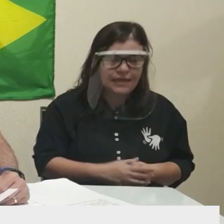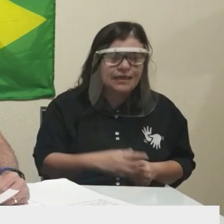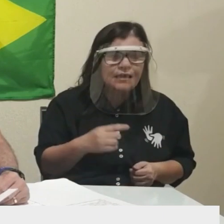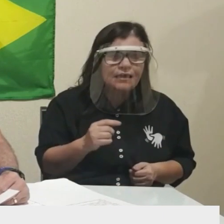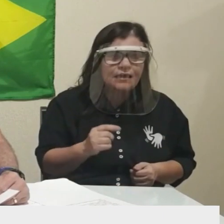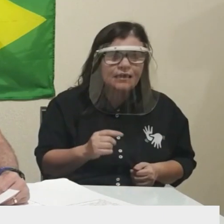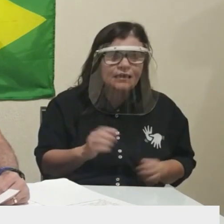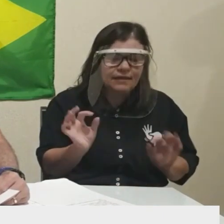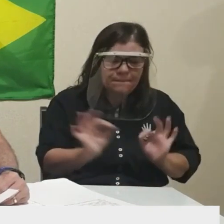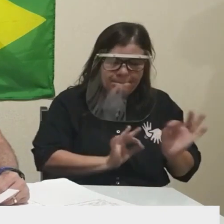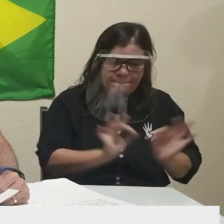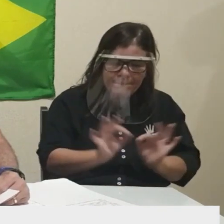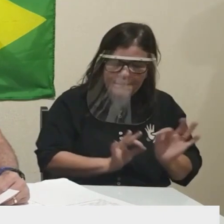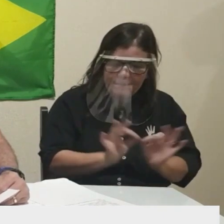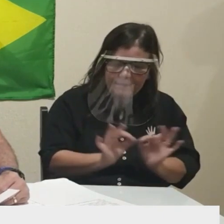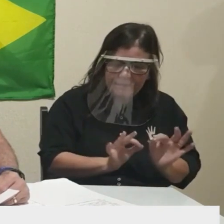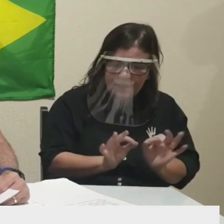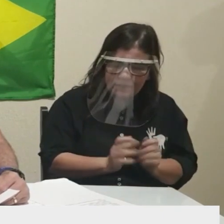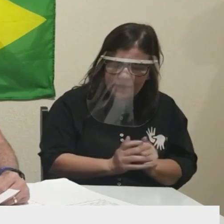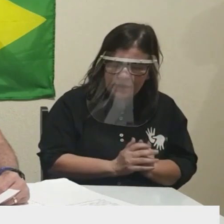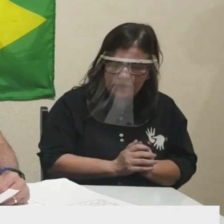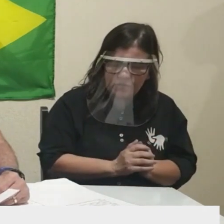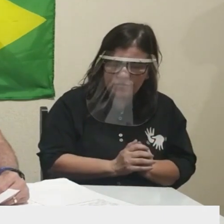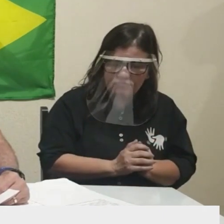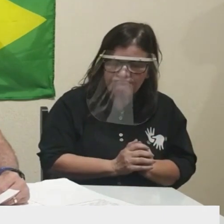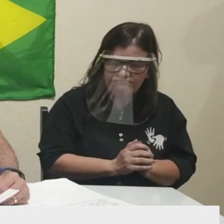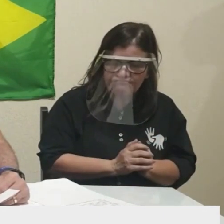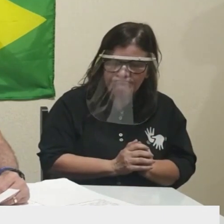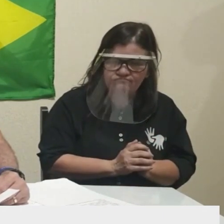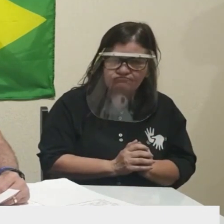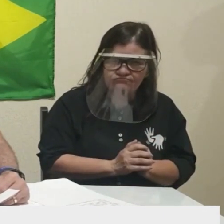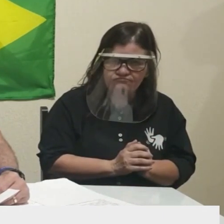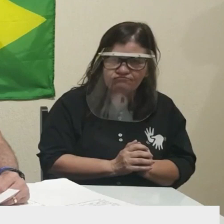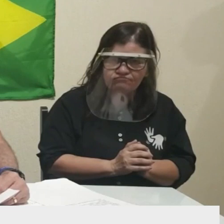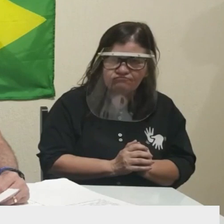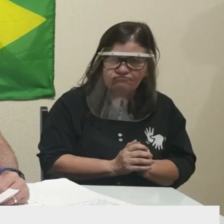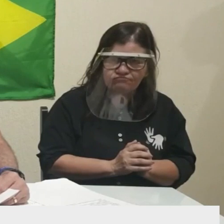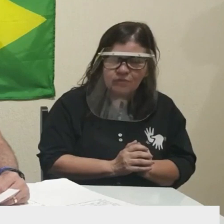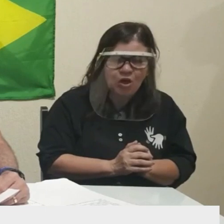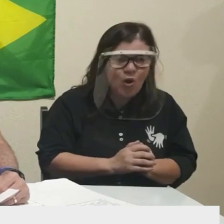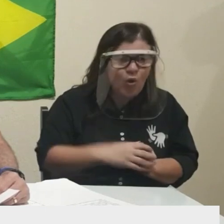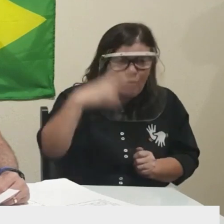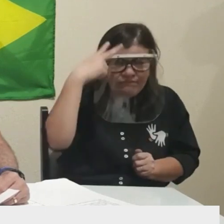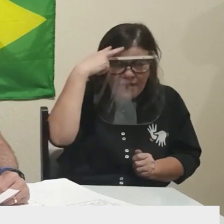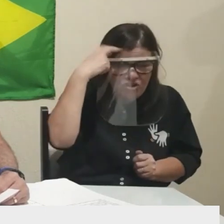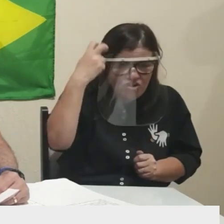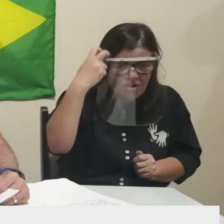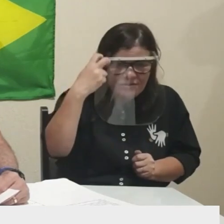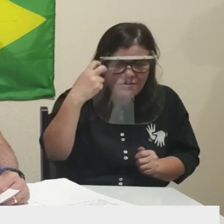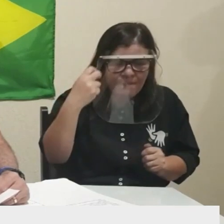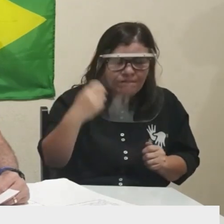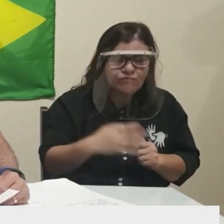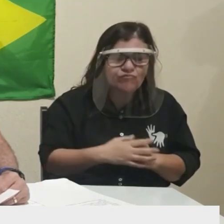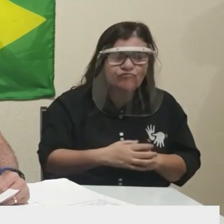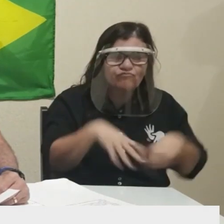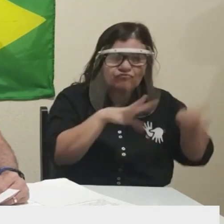lá que é feito com tempo real, com inteligência artificial. Sim.